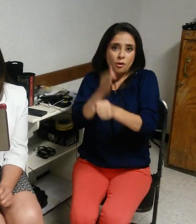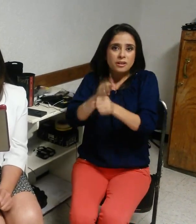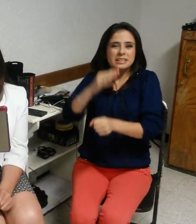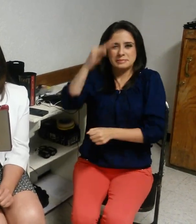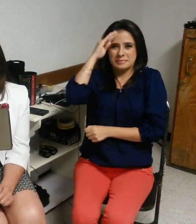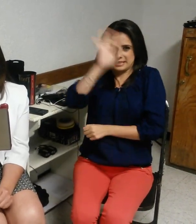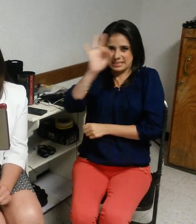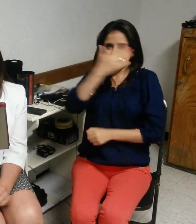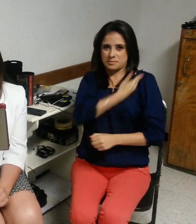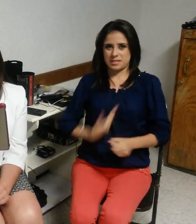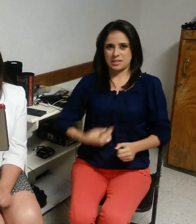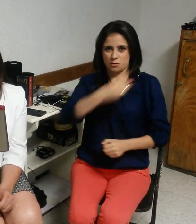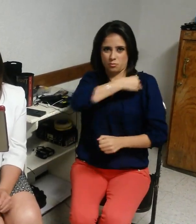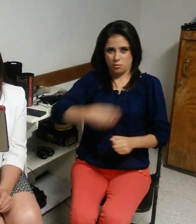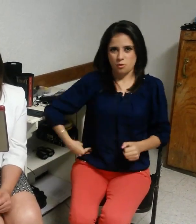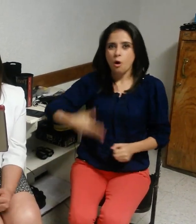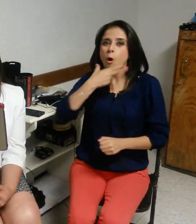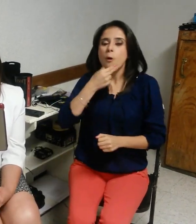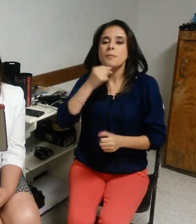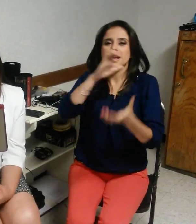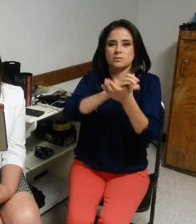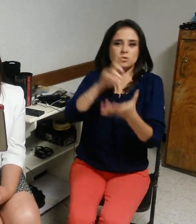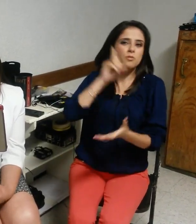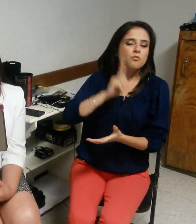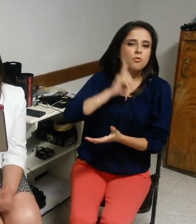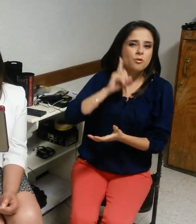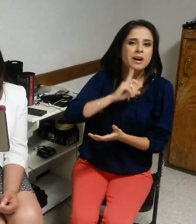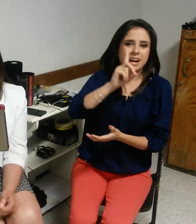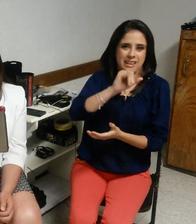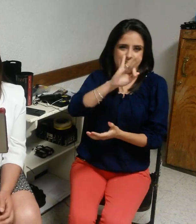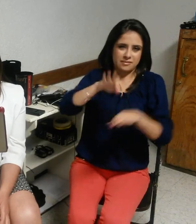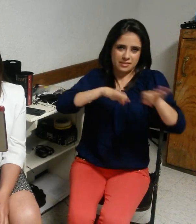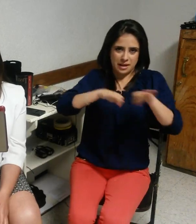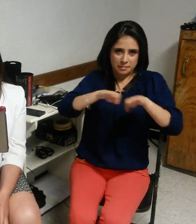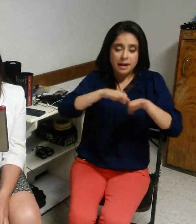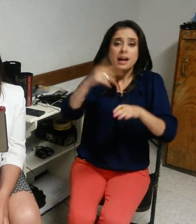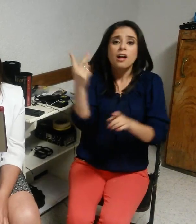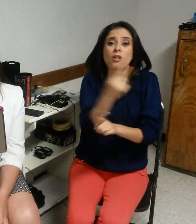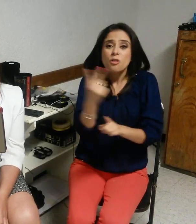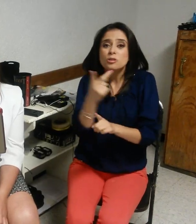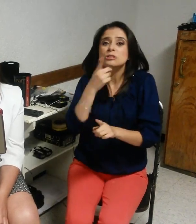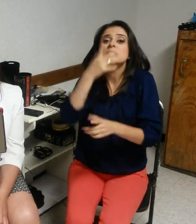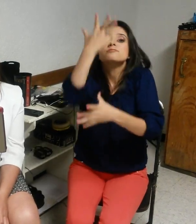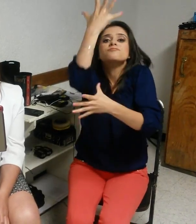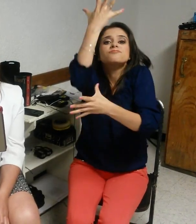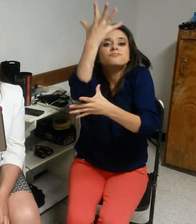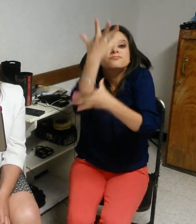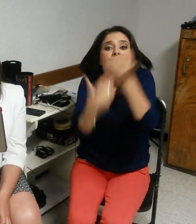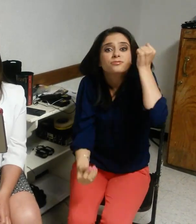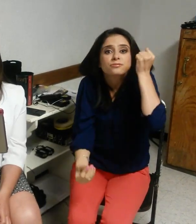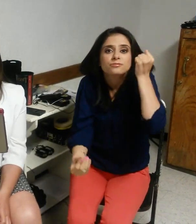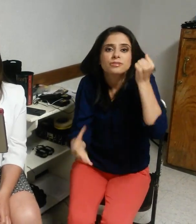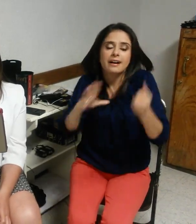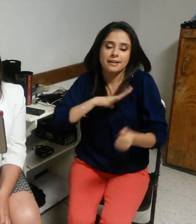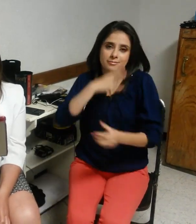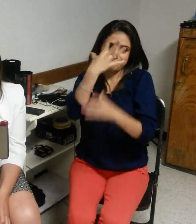alcalde de Iguala, José Luis Aguilar, esposa, María de Los Ángeles I, actualmente prófugos de la justicia.